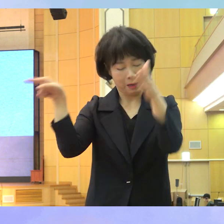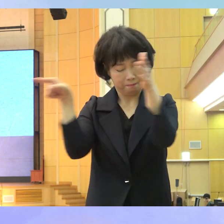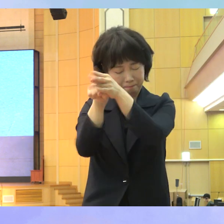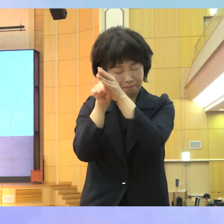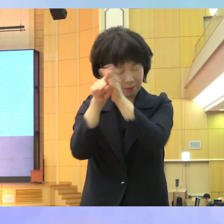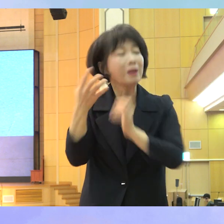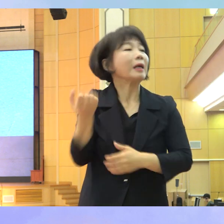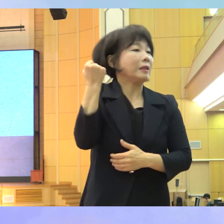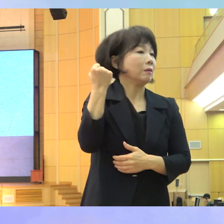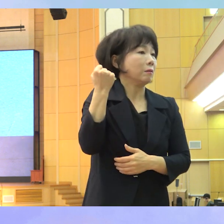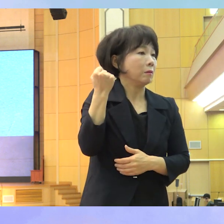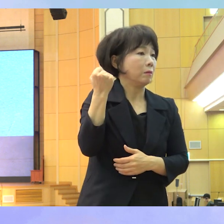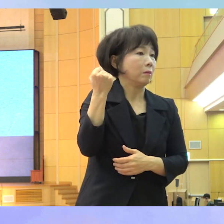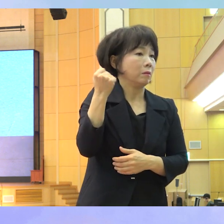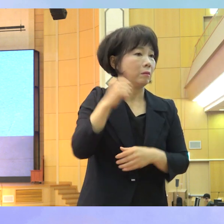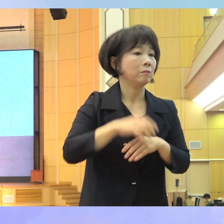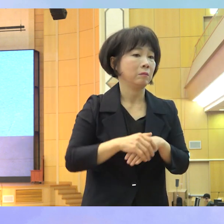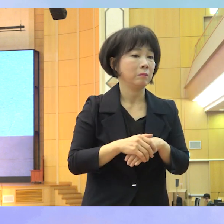믿음.